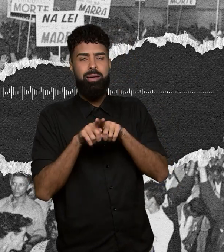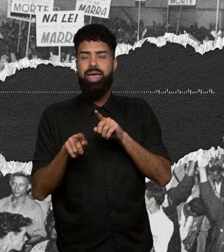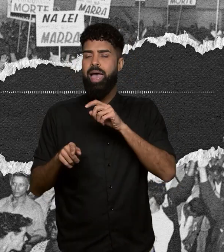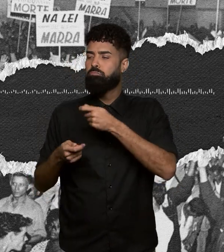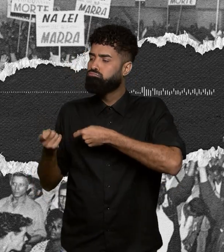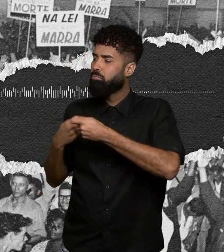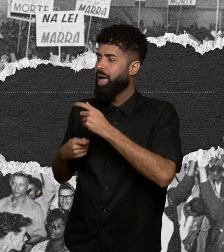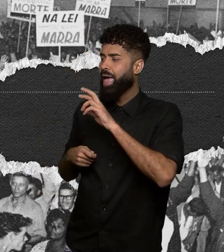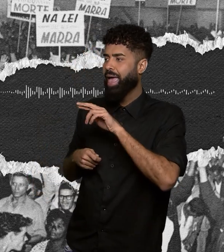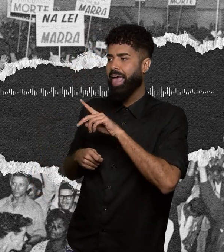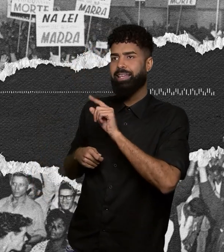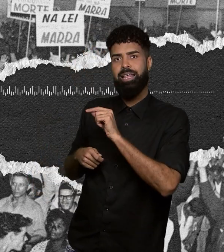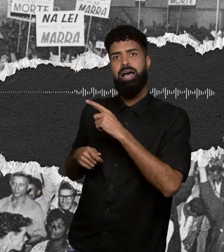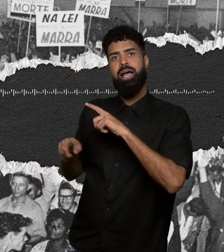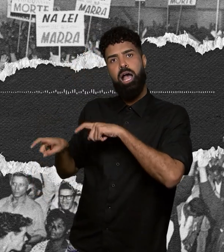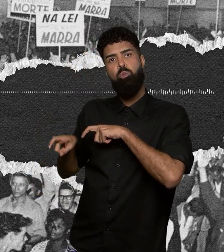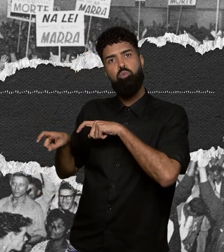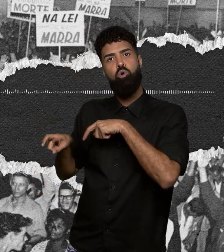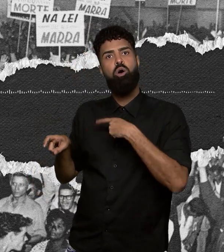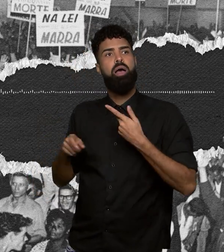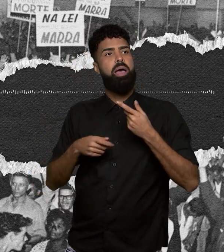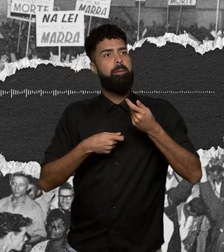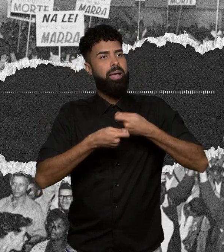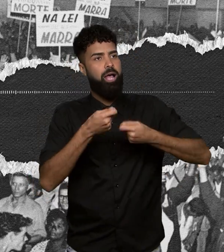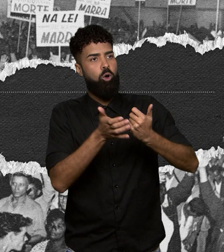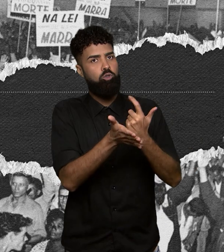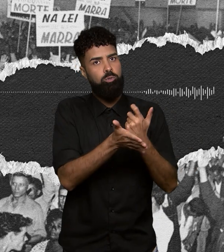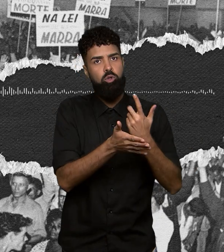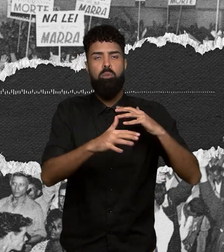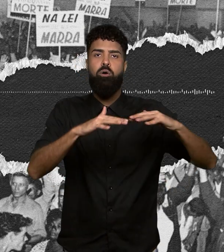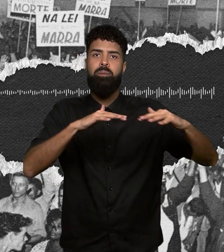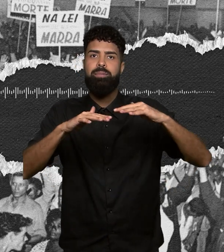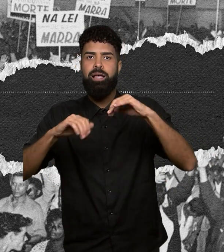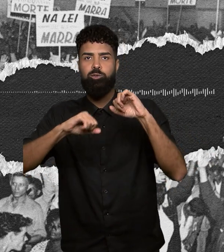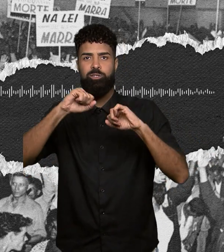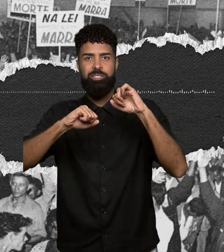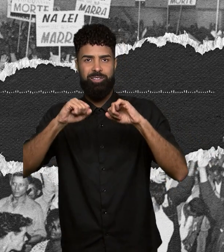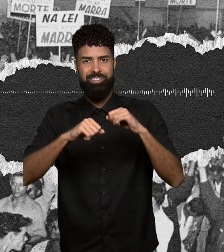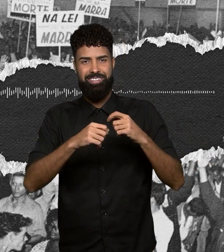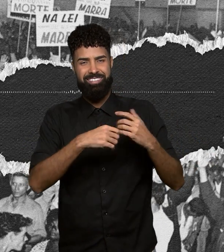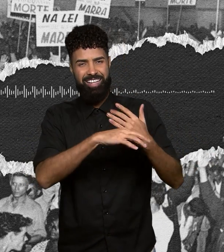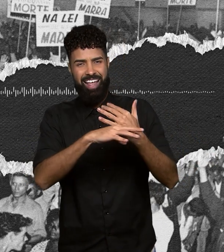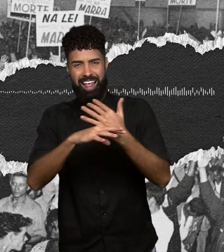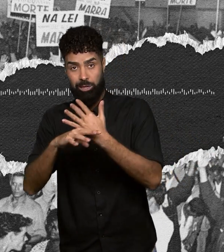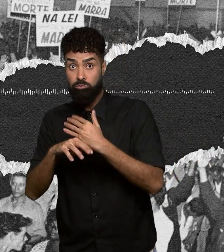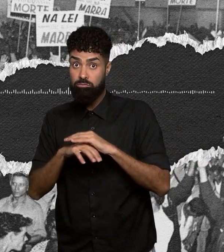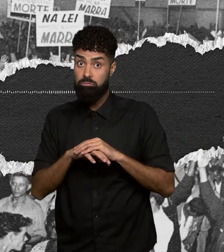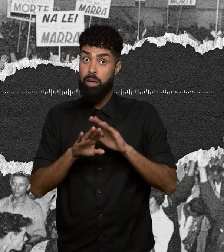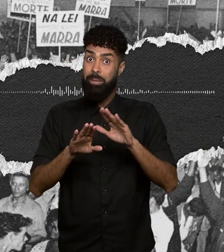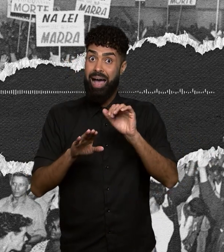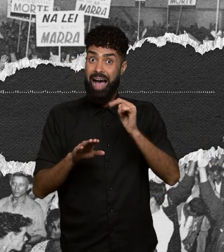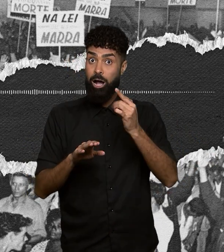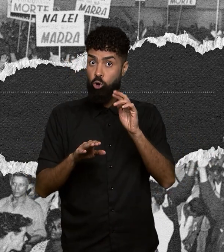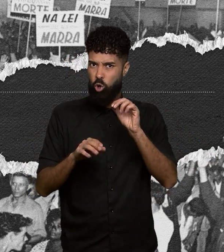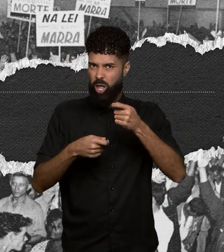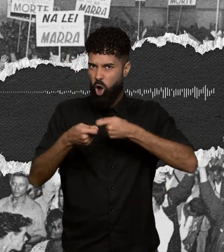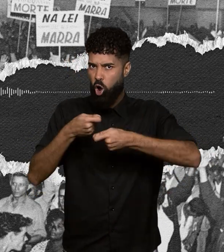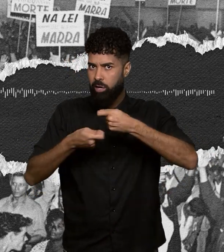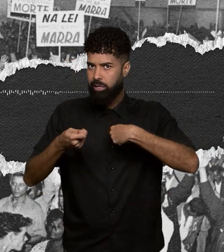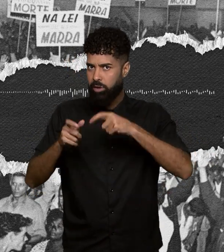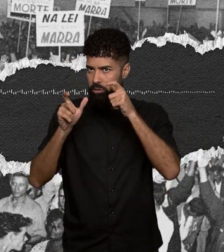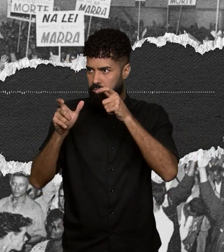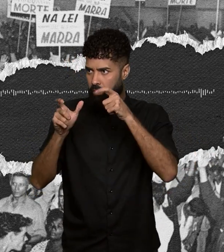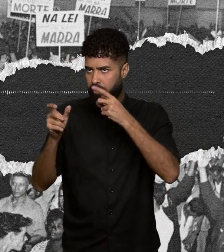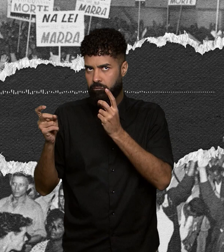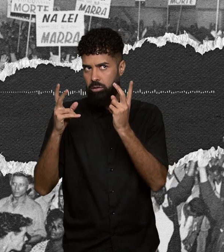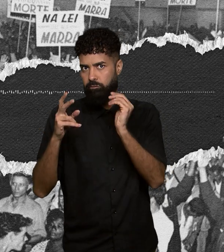um novo mercado consumidor para movimentar a industrialização das cidades mas o outro lado O agronegócio estava de olho nas exportações E